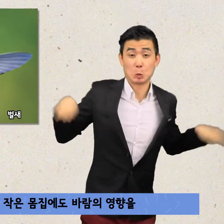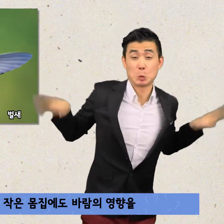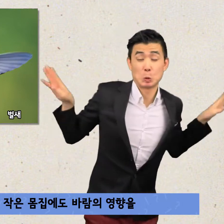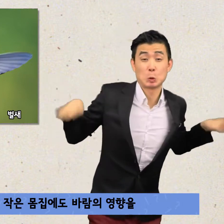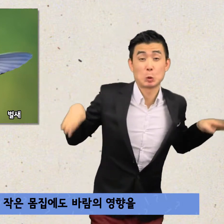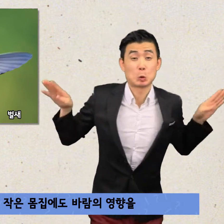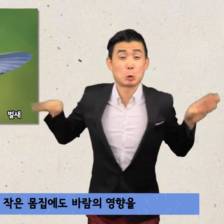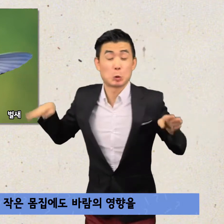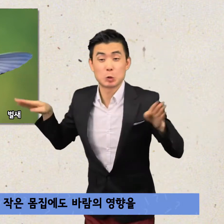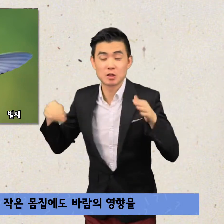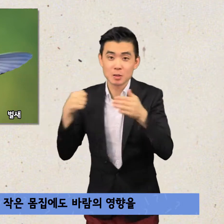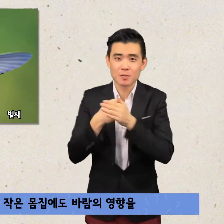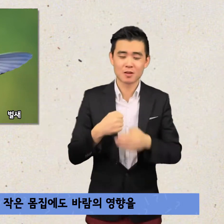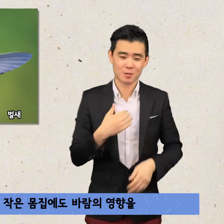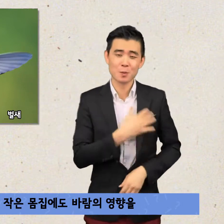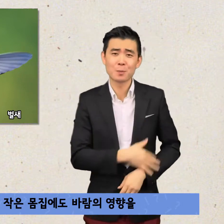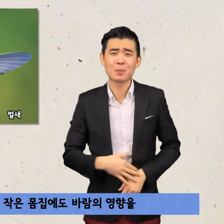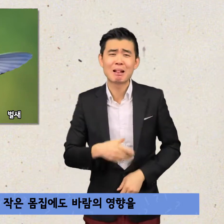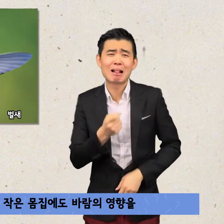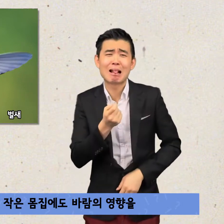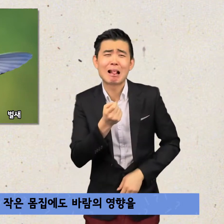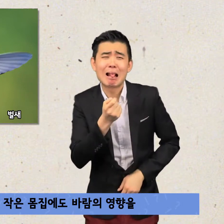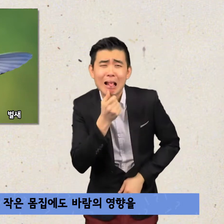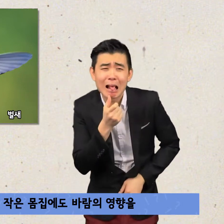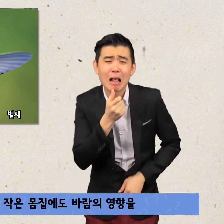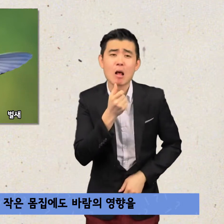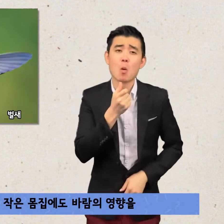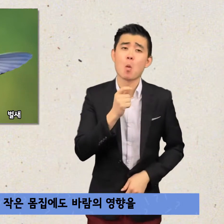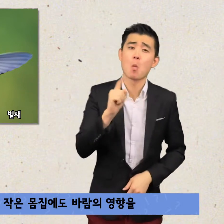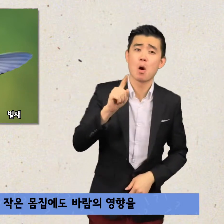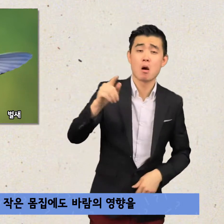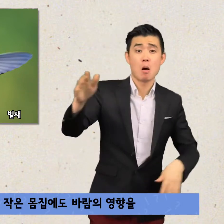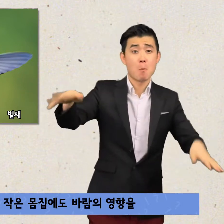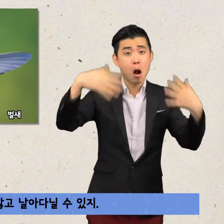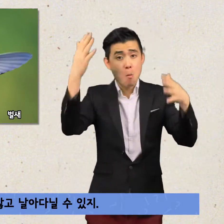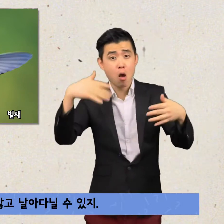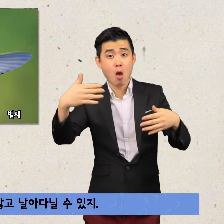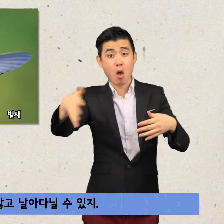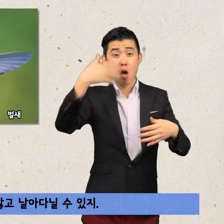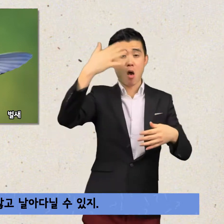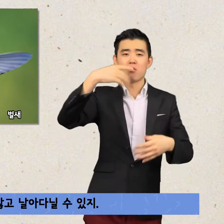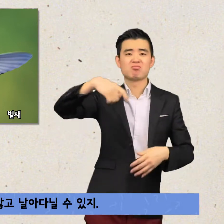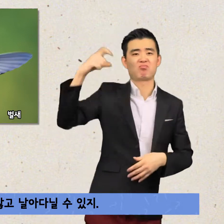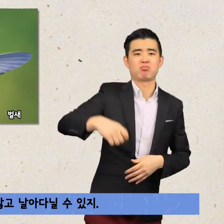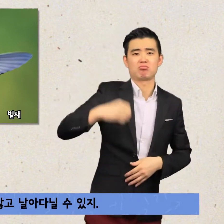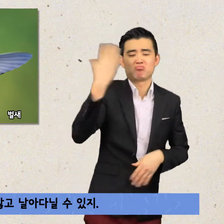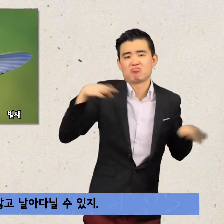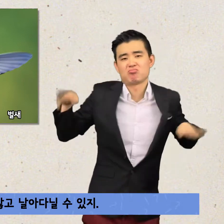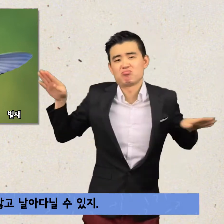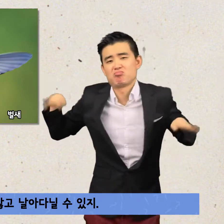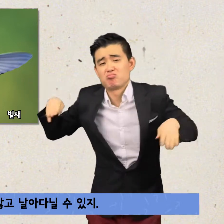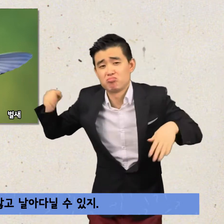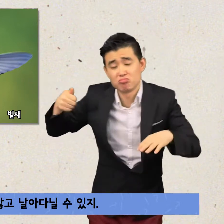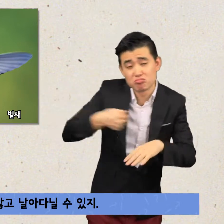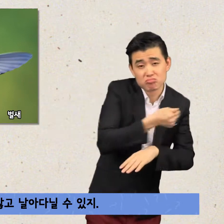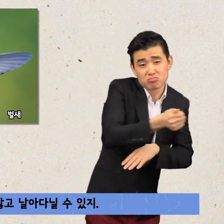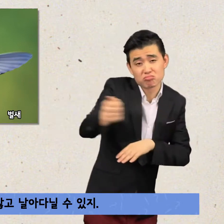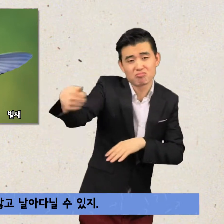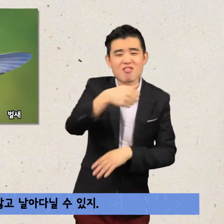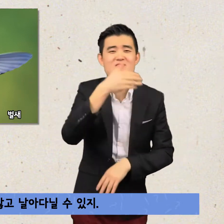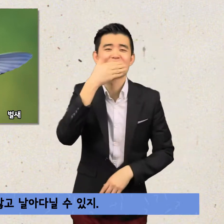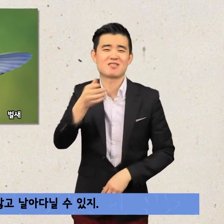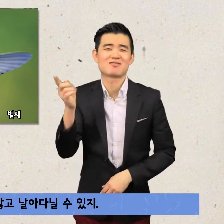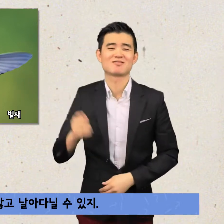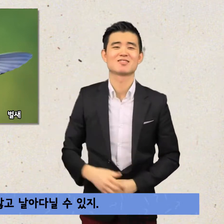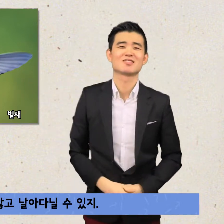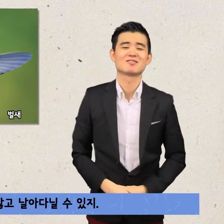빠른 날갯짓 때문에 작은 몸집에도 바람의 영향을 거의 받지 않고 날아다닐 수